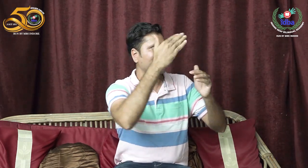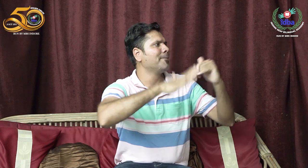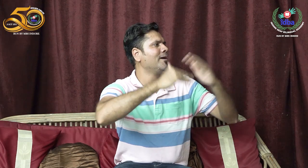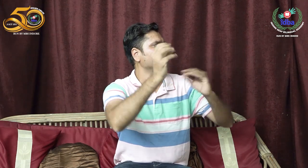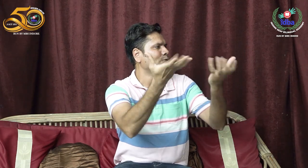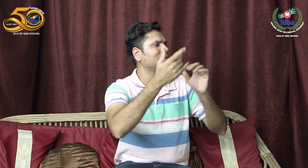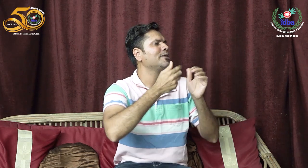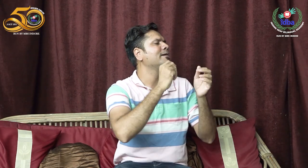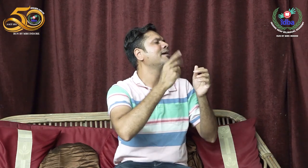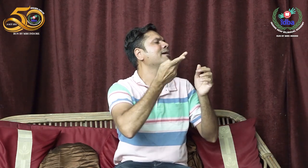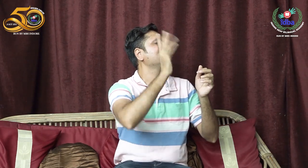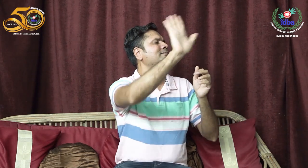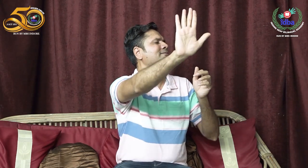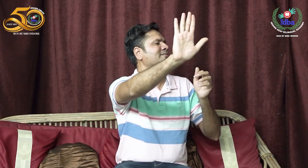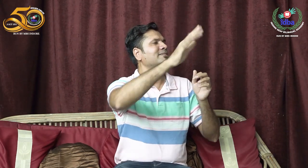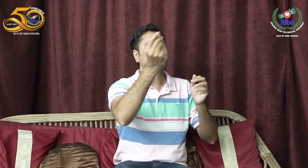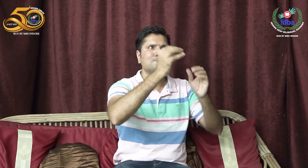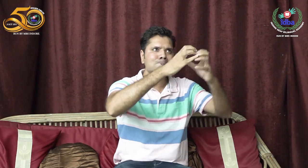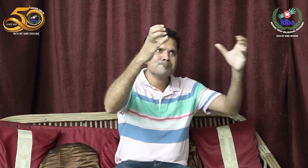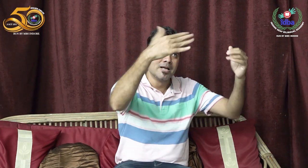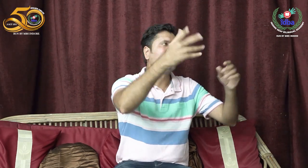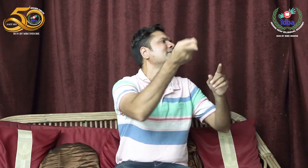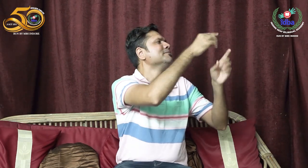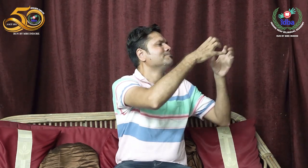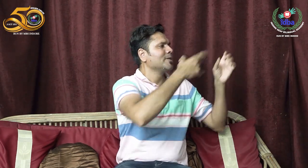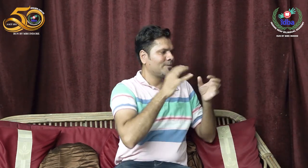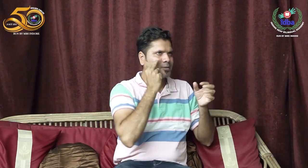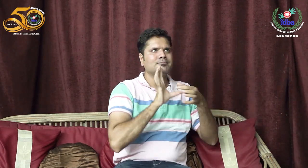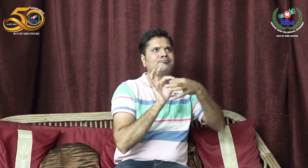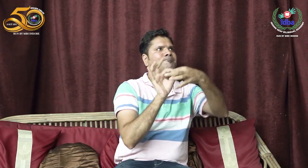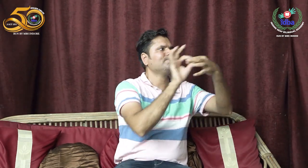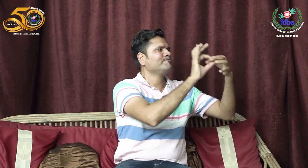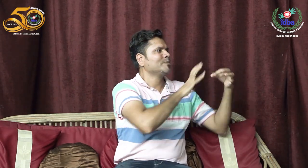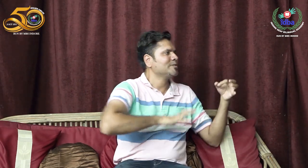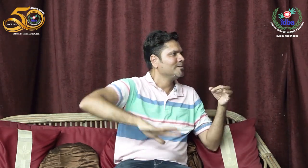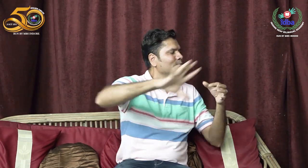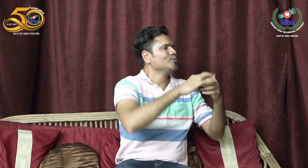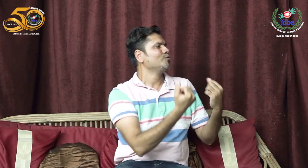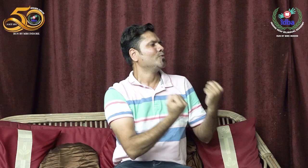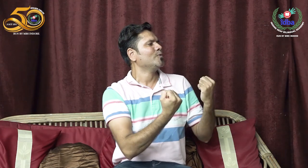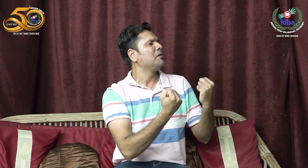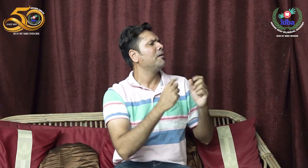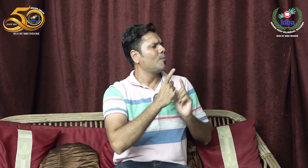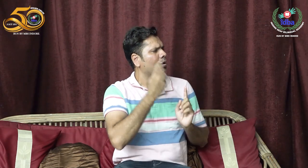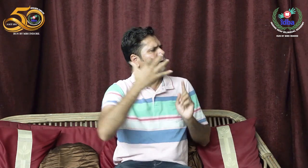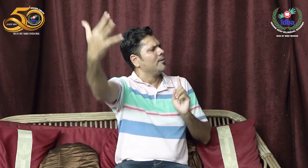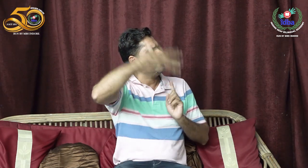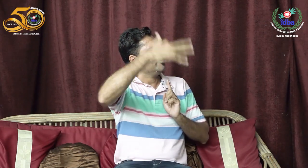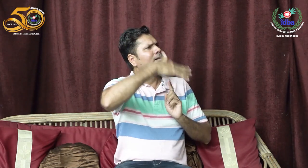एक नया हॉस्टल बन जाए, और वो नया बिल्ड हो, ताकि जो है और भी जगहों पर हॉस्टल्स बने, और ज़्यादा कनेक्शंस हो, ताकि और स्ट्रॉन्ग